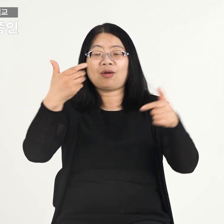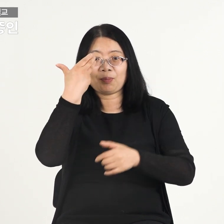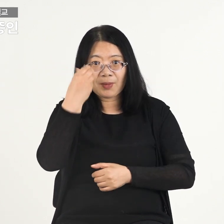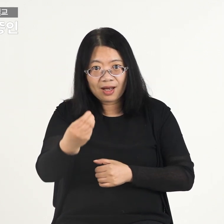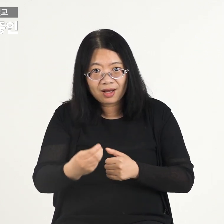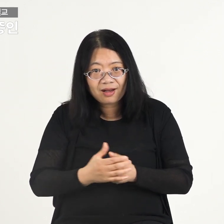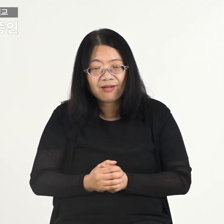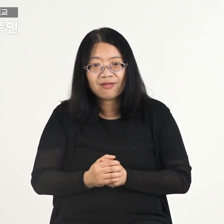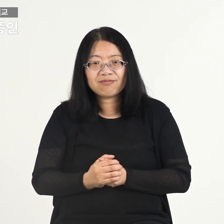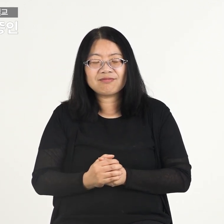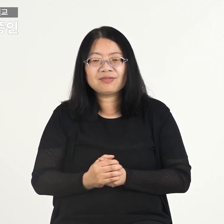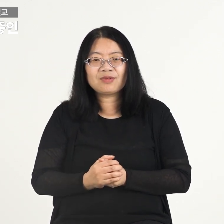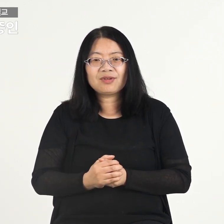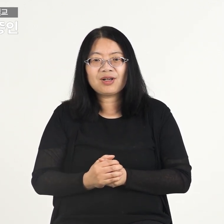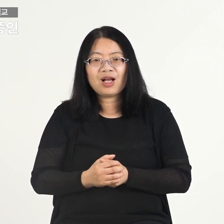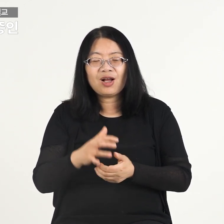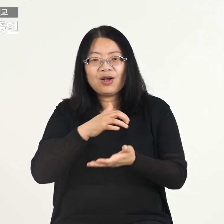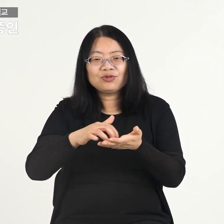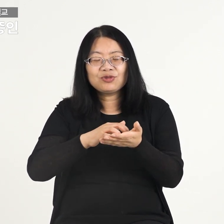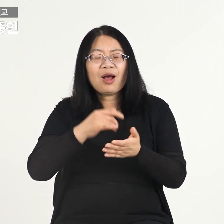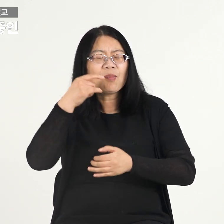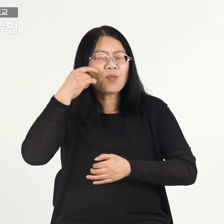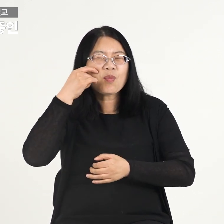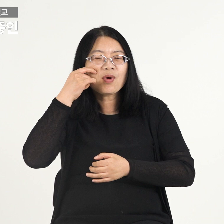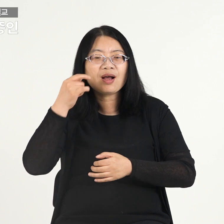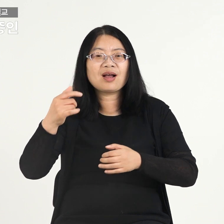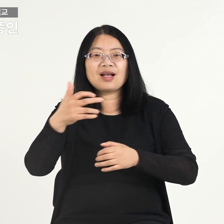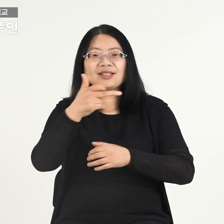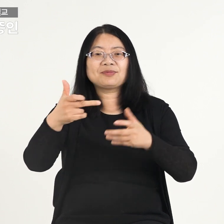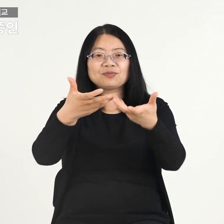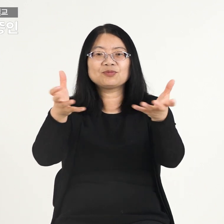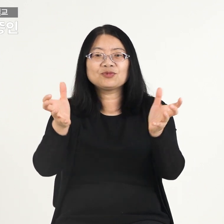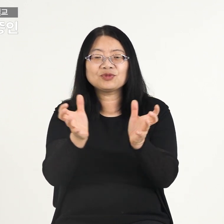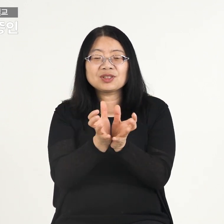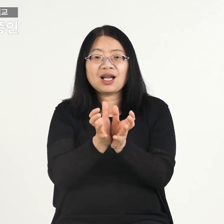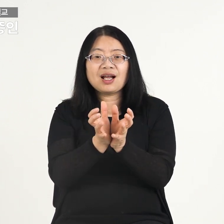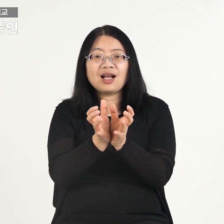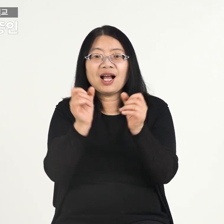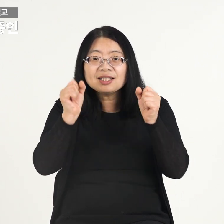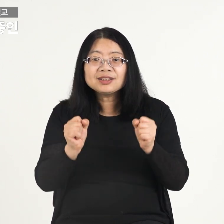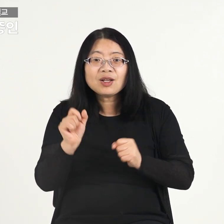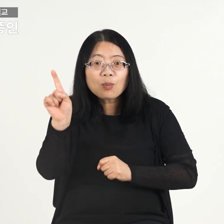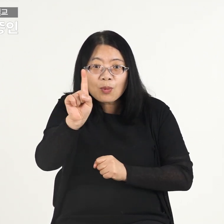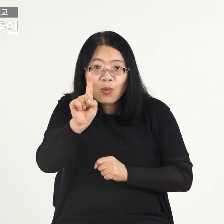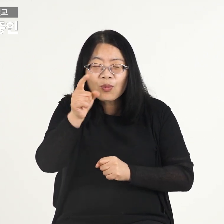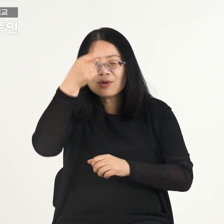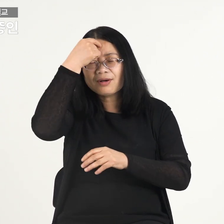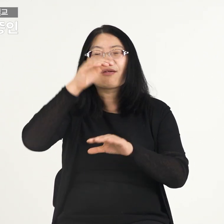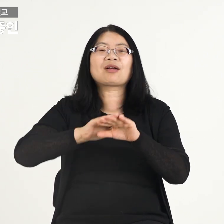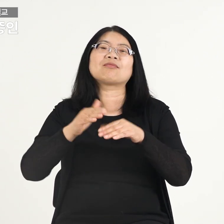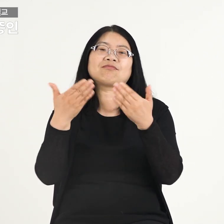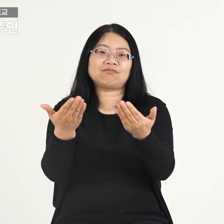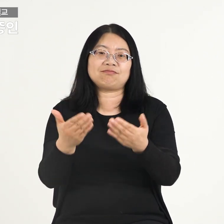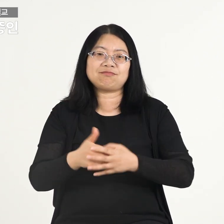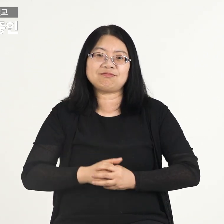그러면 그 허다한 무리가 뭘 하고 있었죠? 예배를 드리고 있었어요.